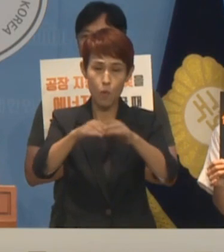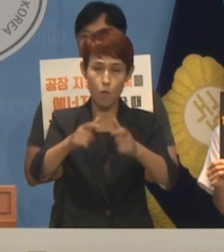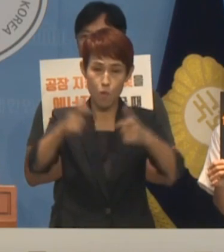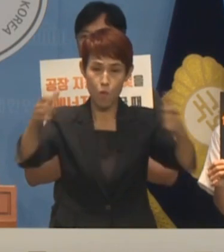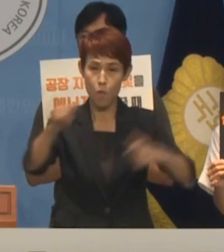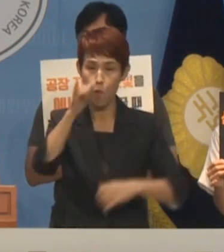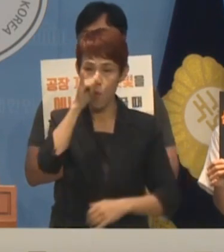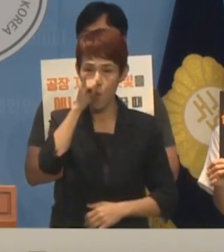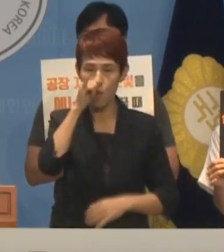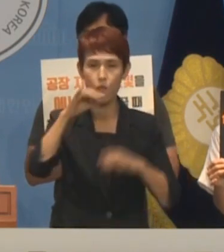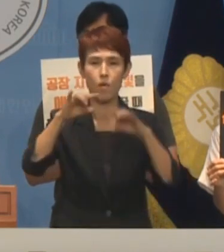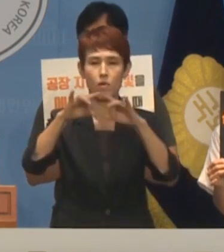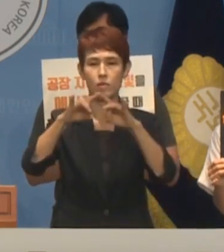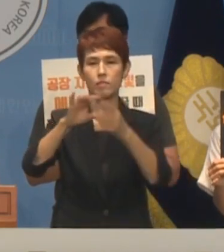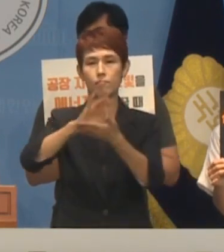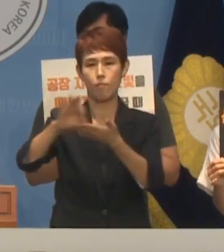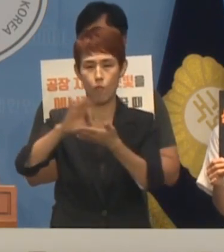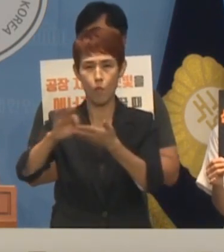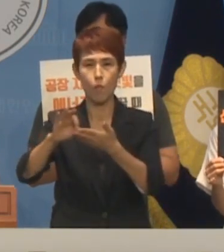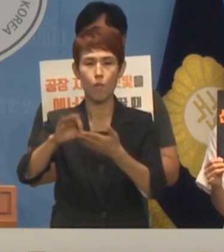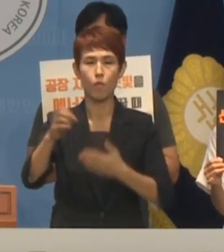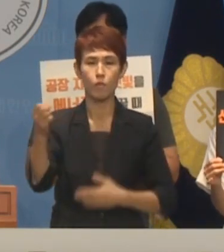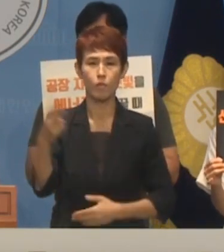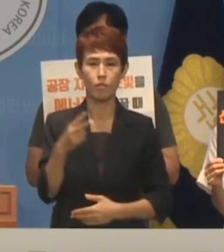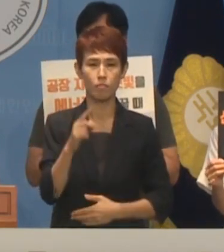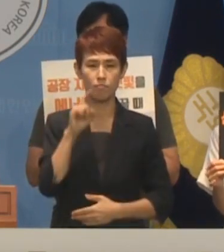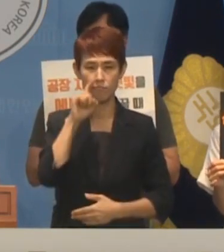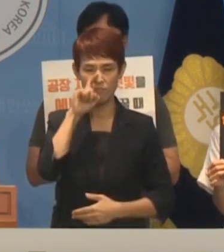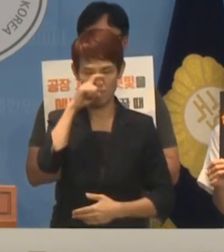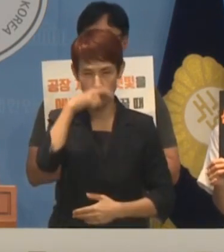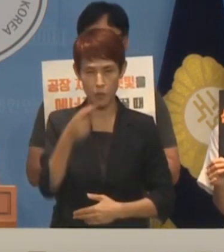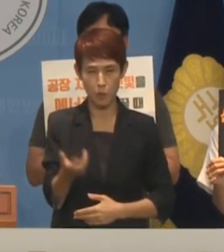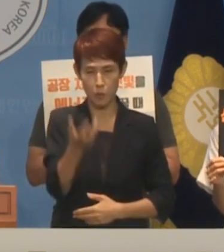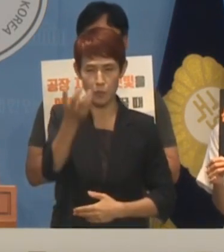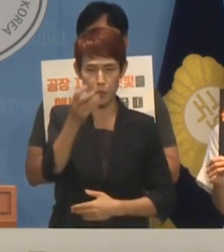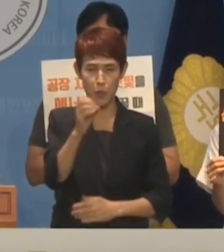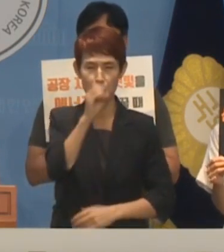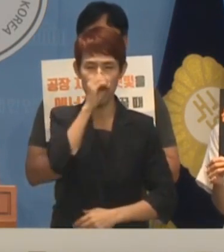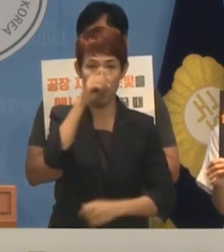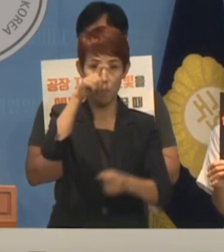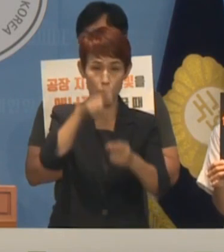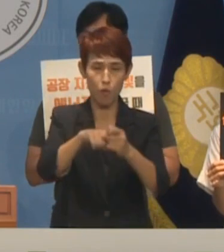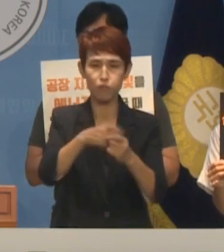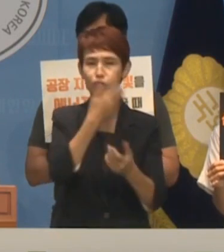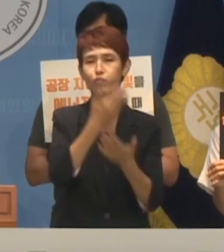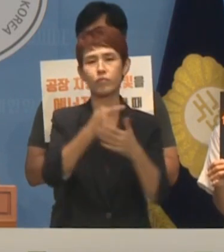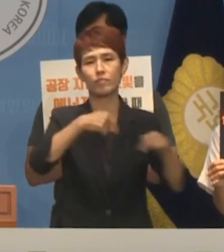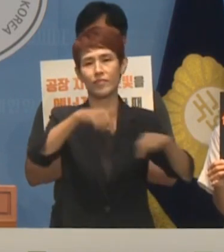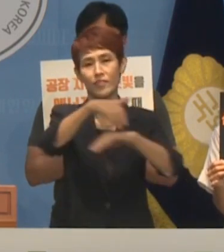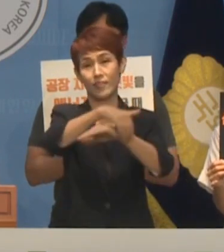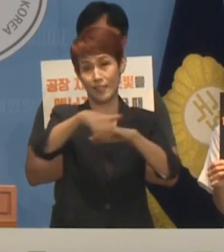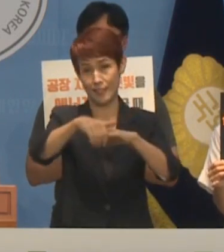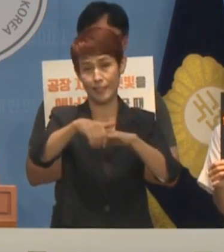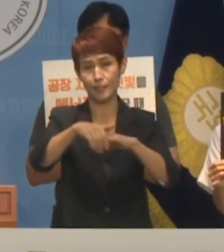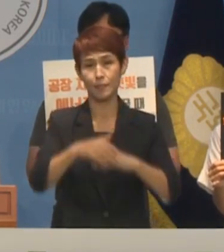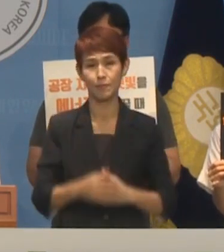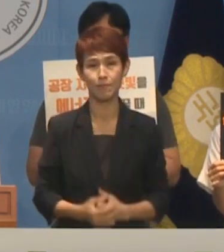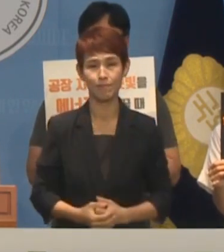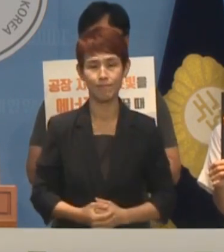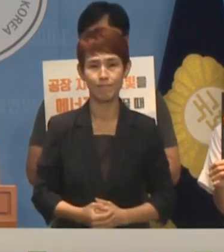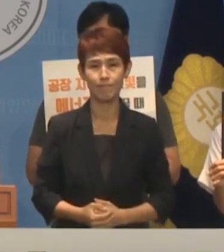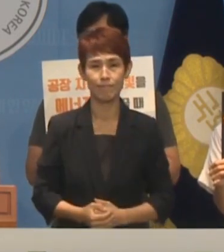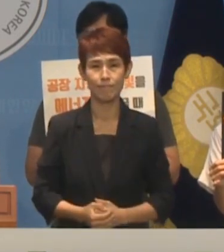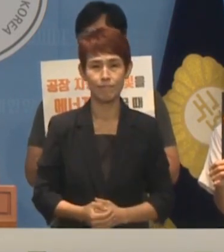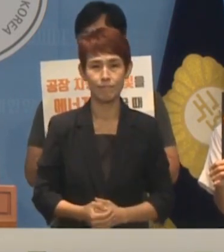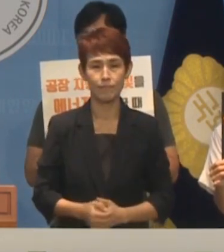중립 정책 목표의 달성을 위해서도 매우 중요한 정책 수단이자 기회가 될 수 있습니다.